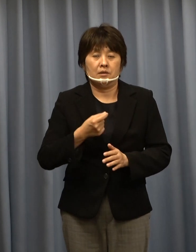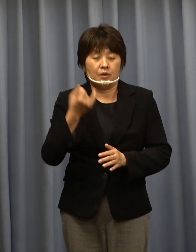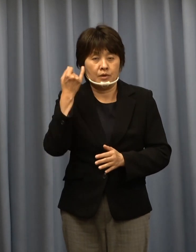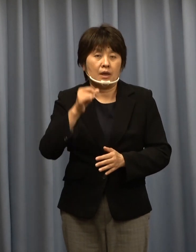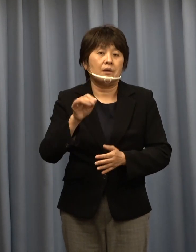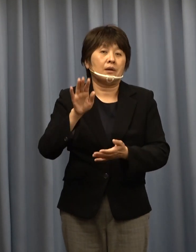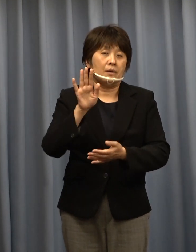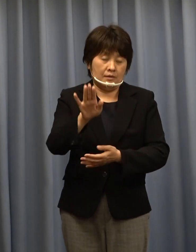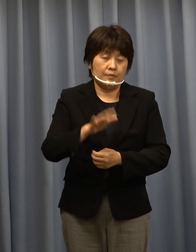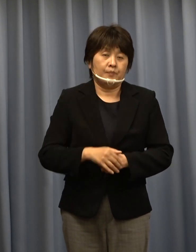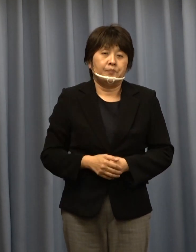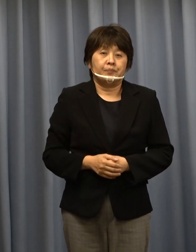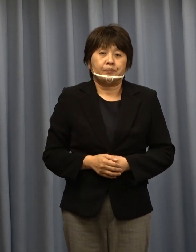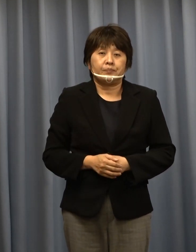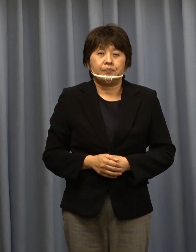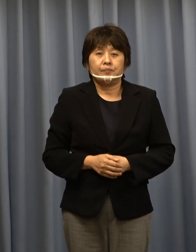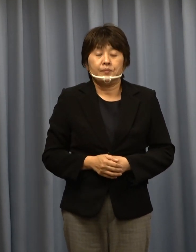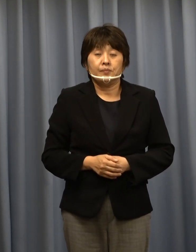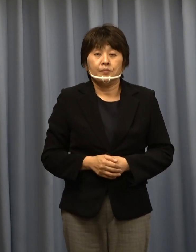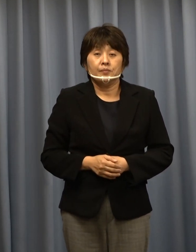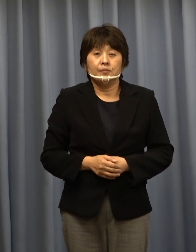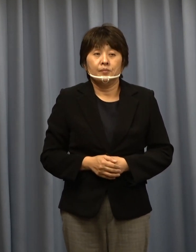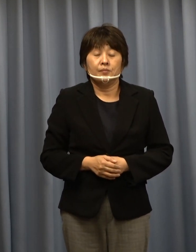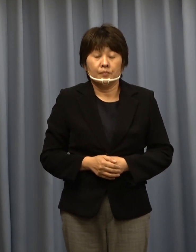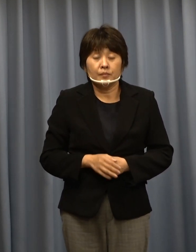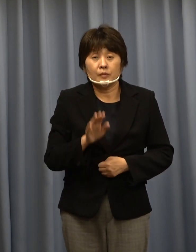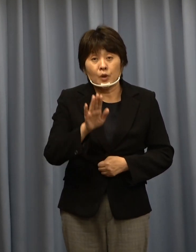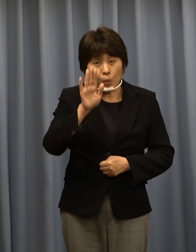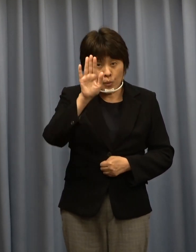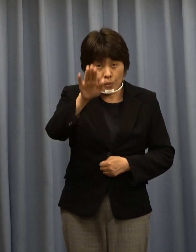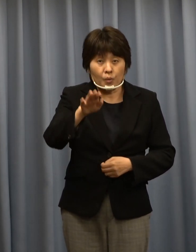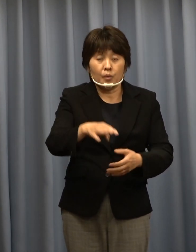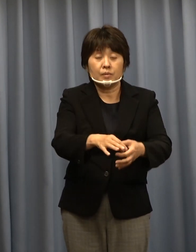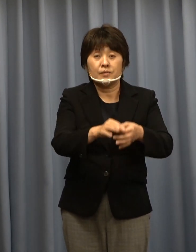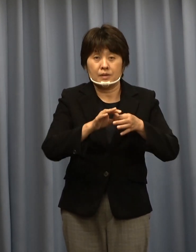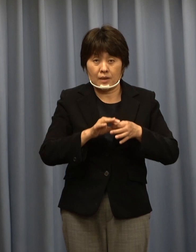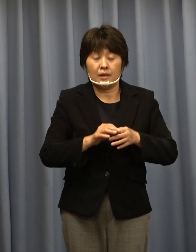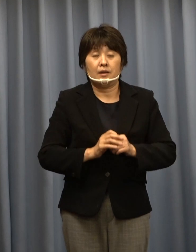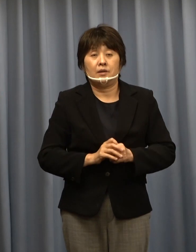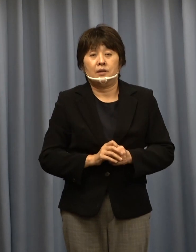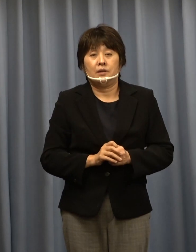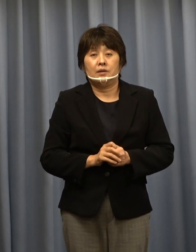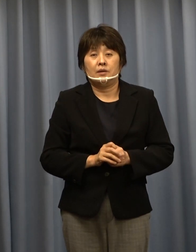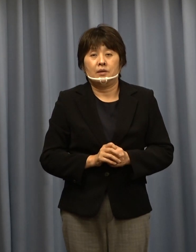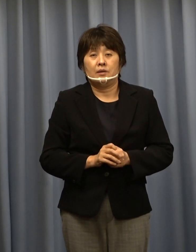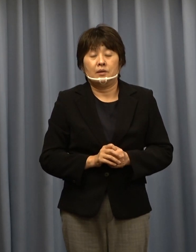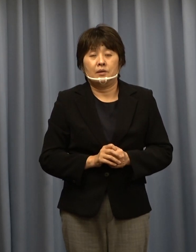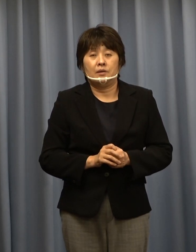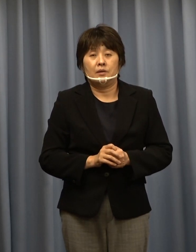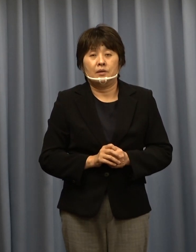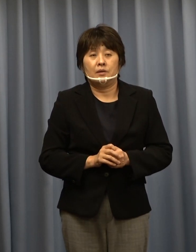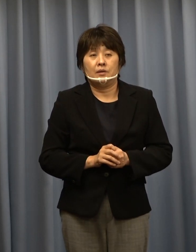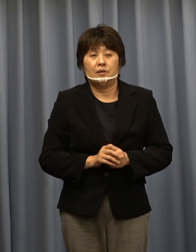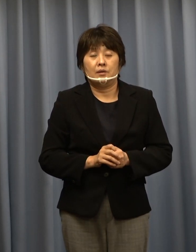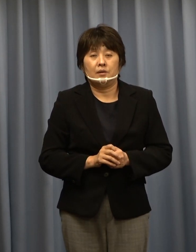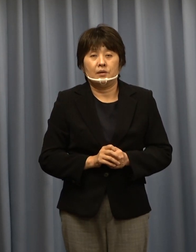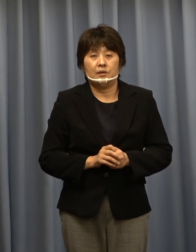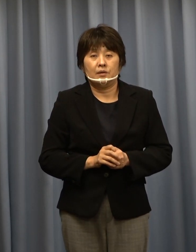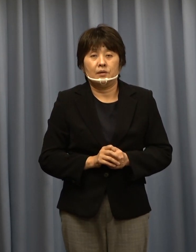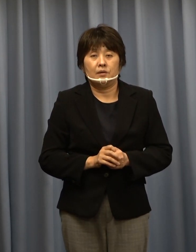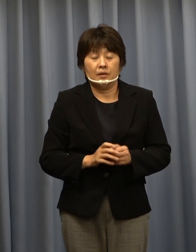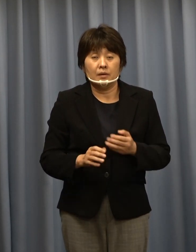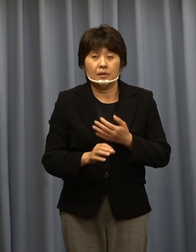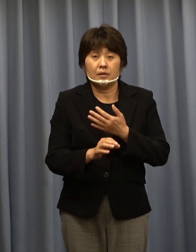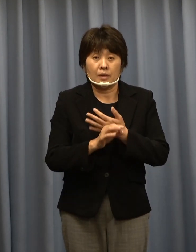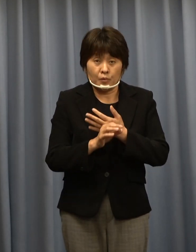ます。それから今後のことでございますけれども、今後もしですけれども